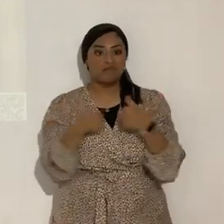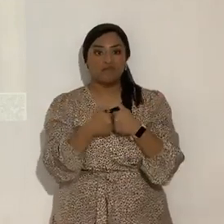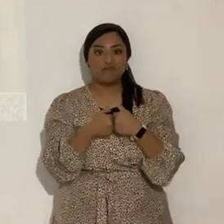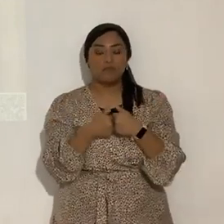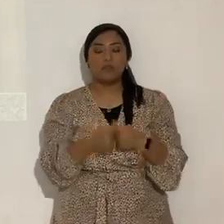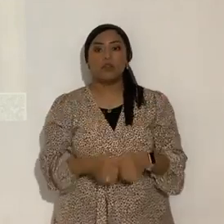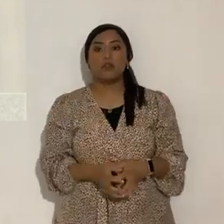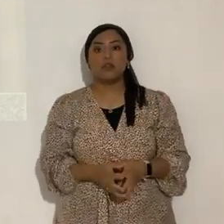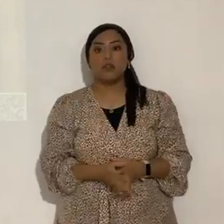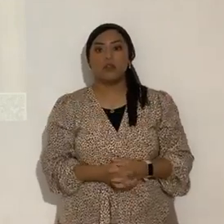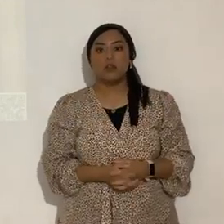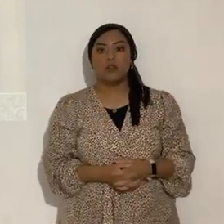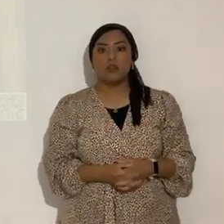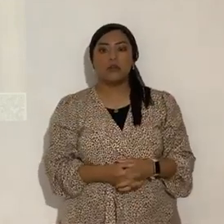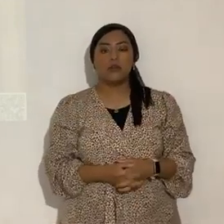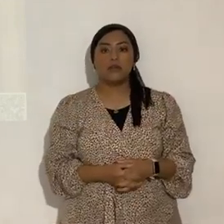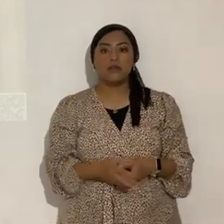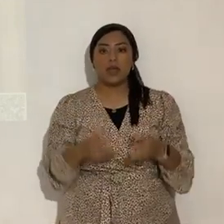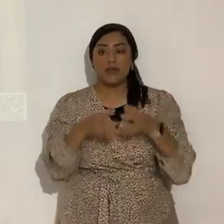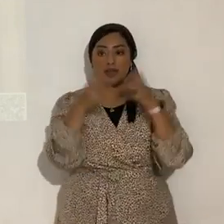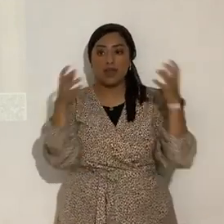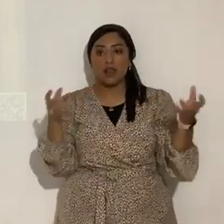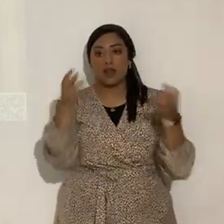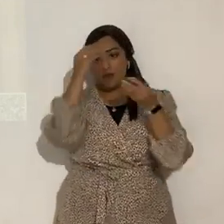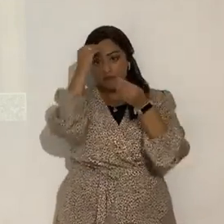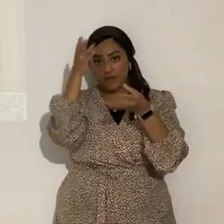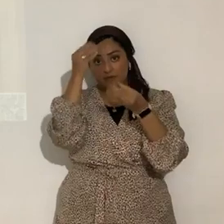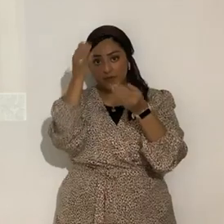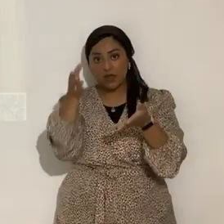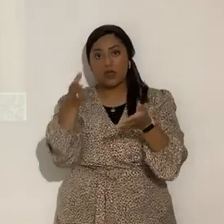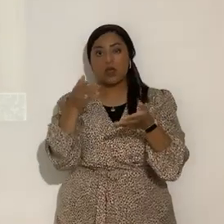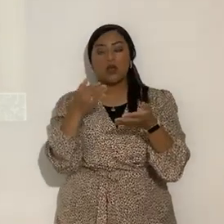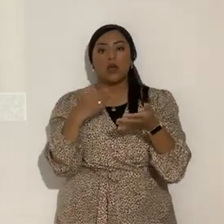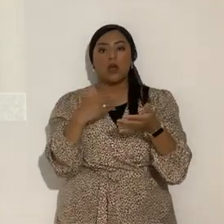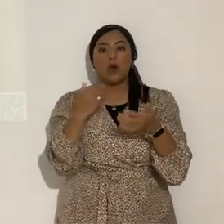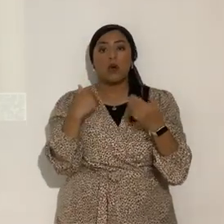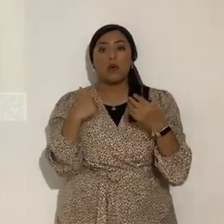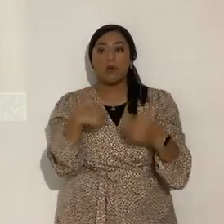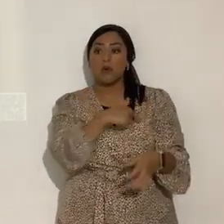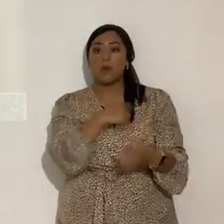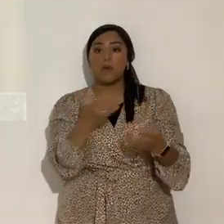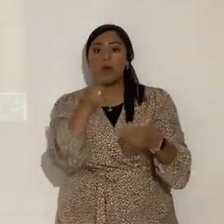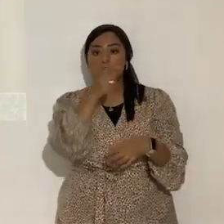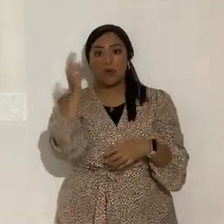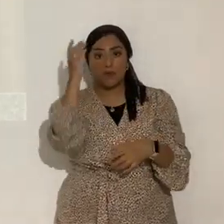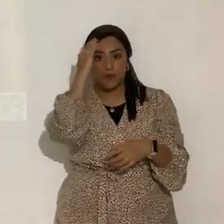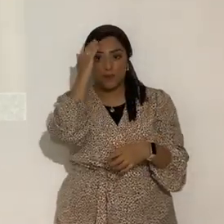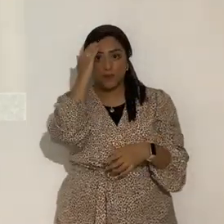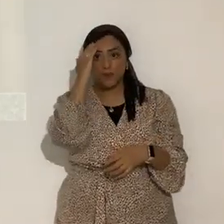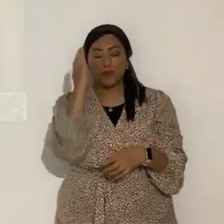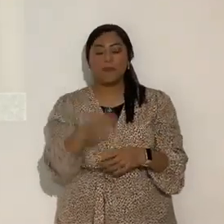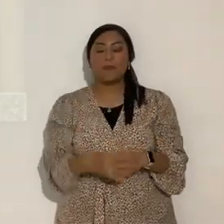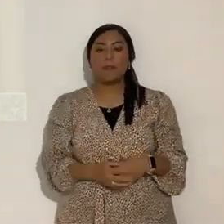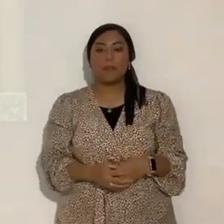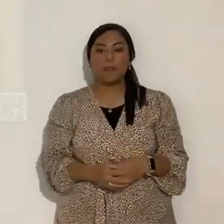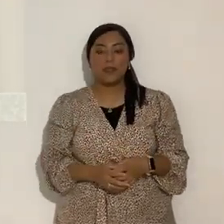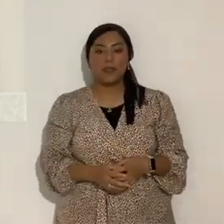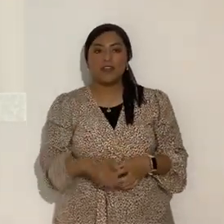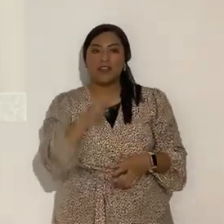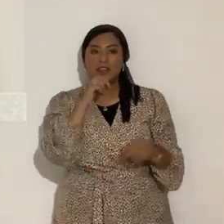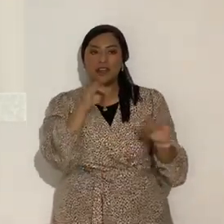Entonces suscríbete porque seguramente va a fluir mucha información y nosotros queremos mantenerlos al tanto. Desde el punto de vista no tanto